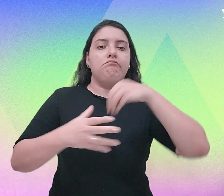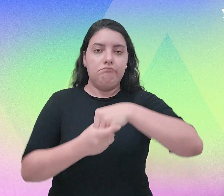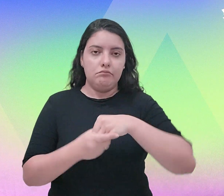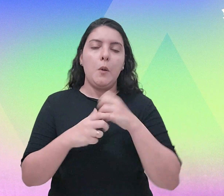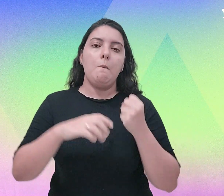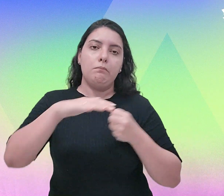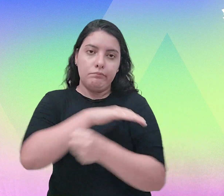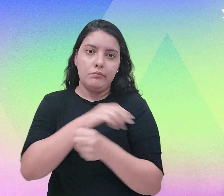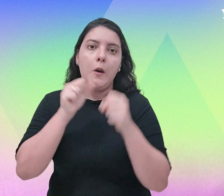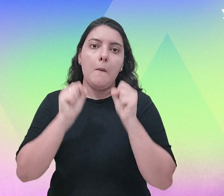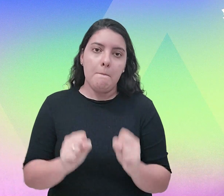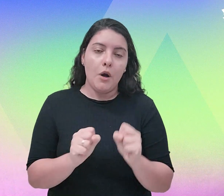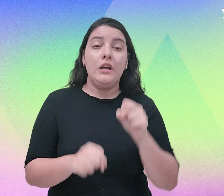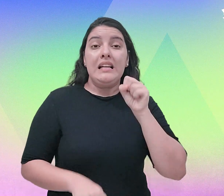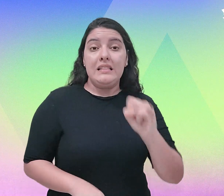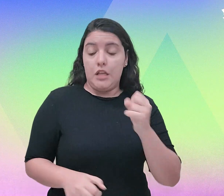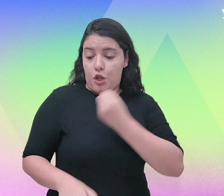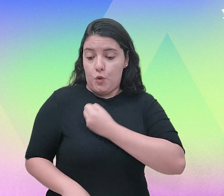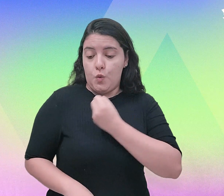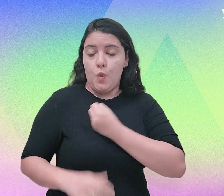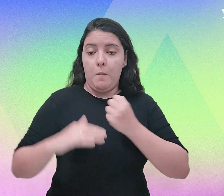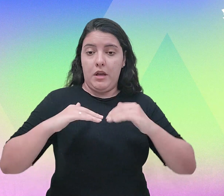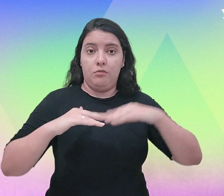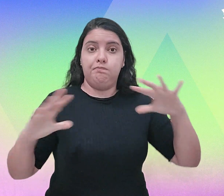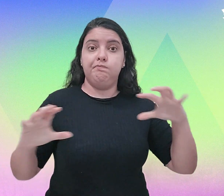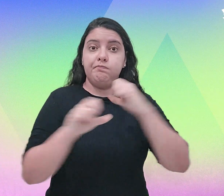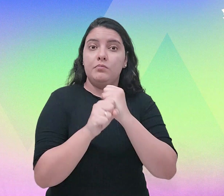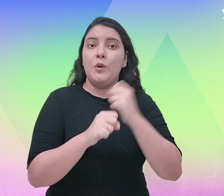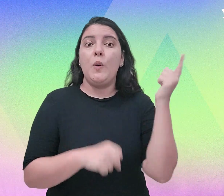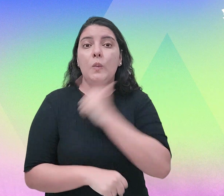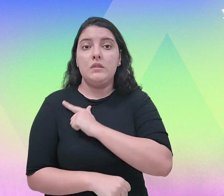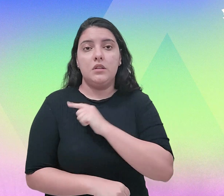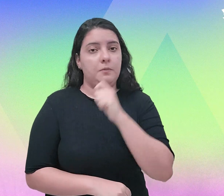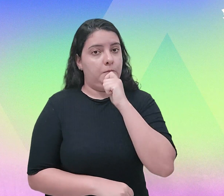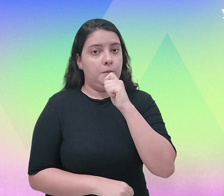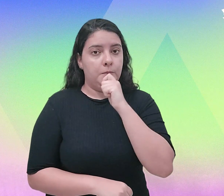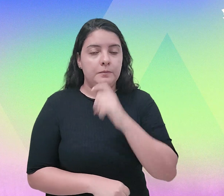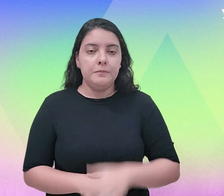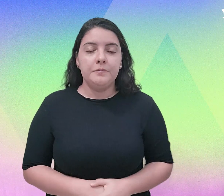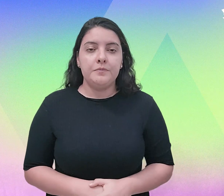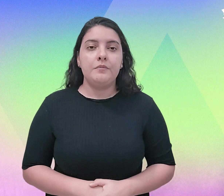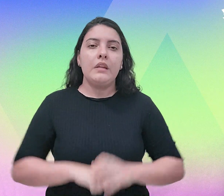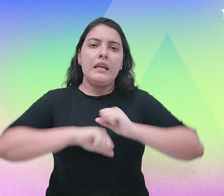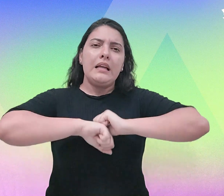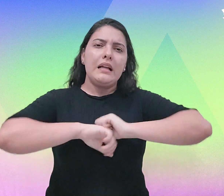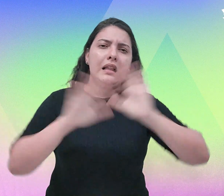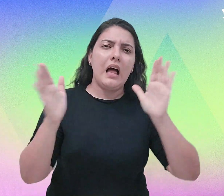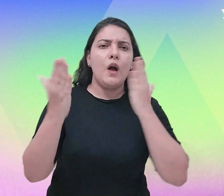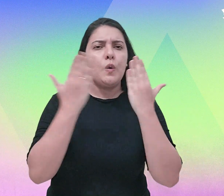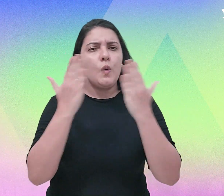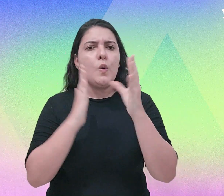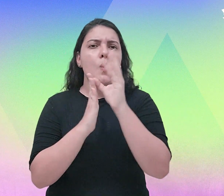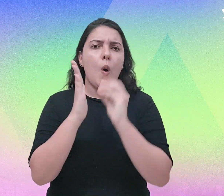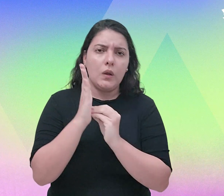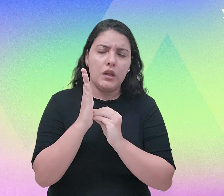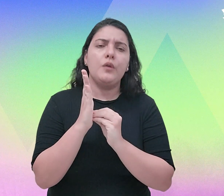caso o número de inscritos não alcance o número de vagas concedidas esclarecimentos acerca do conteúdo da chamada pública